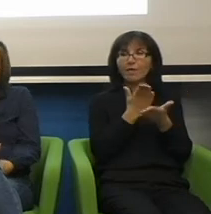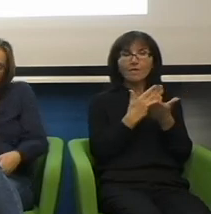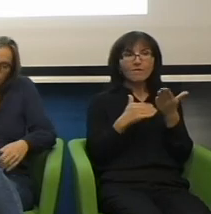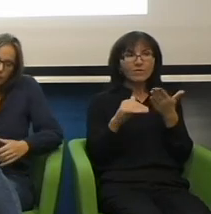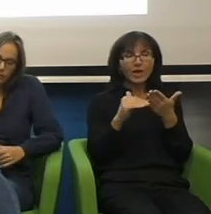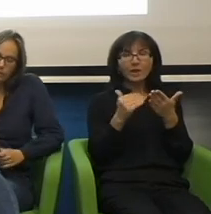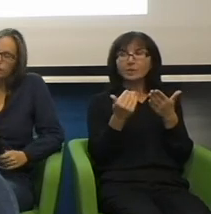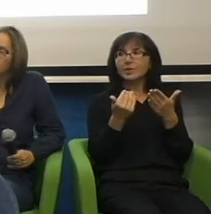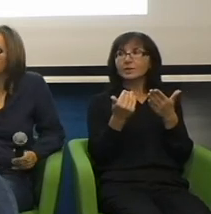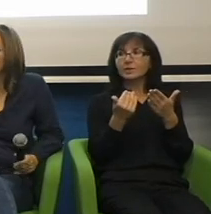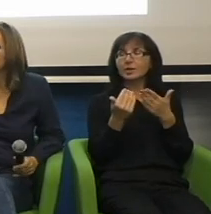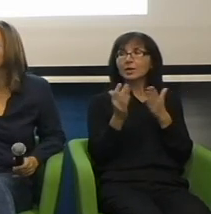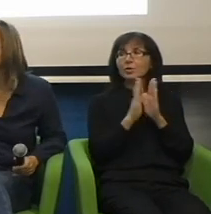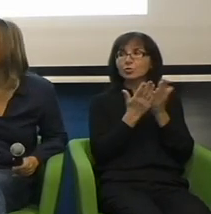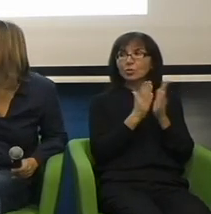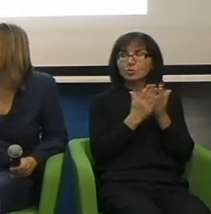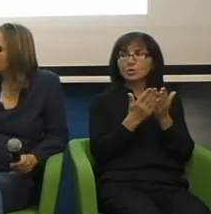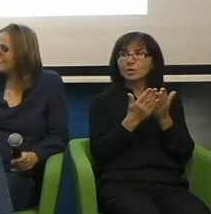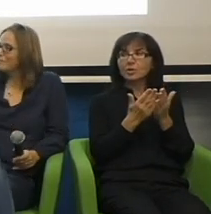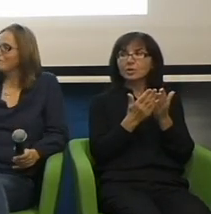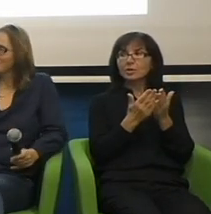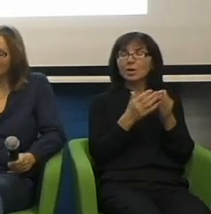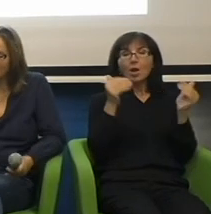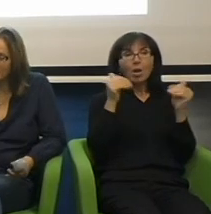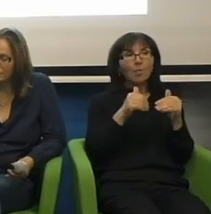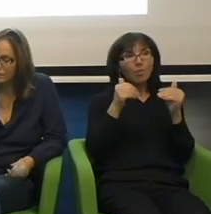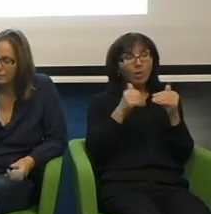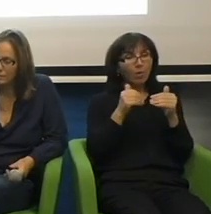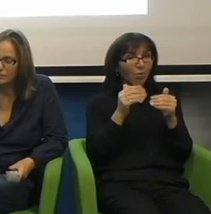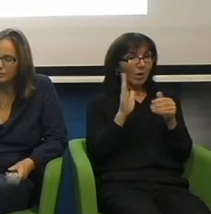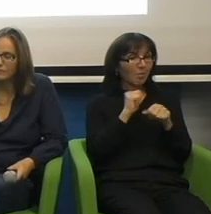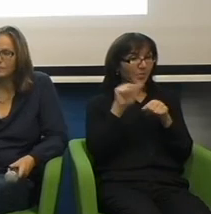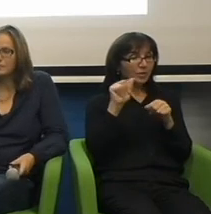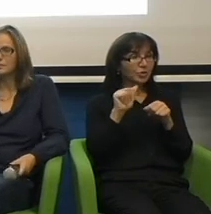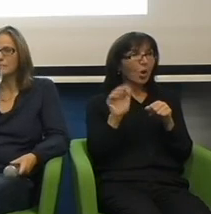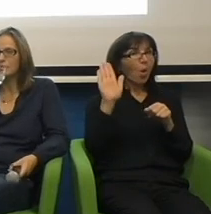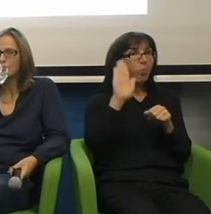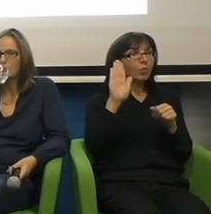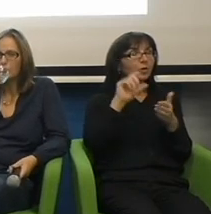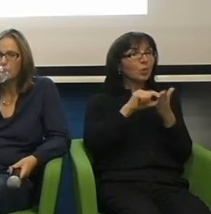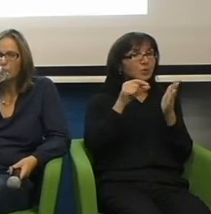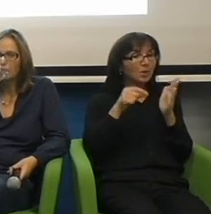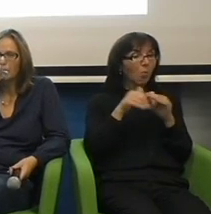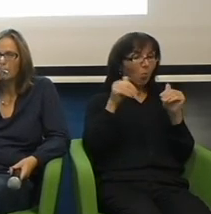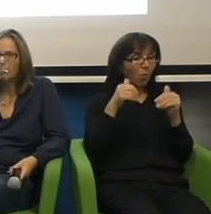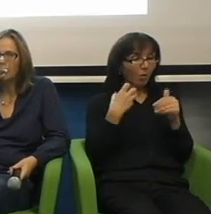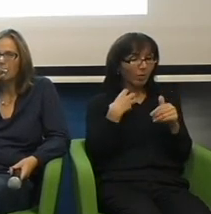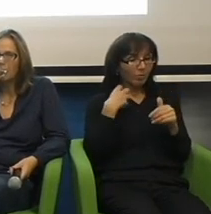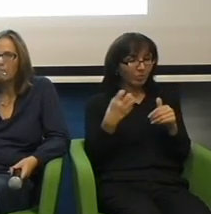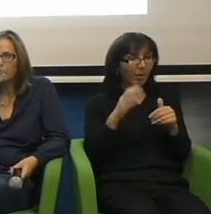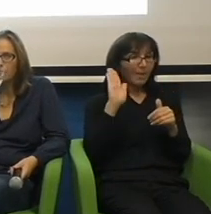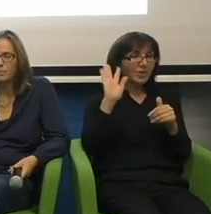nie zmanipuluje tego, co napisał. Mogła być boginią salonów. Mogła być bogata, mieć własny